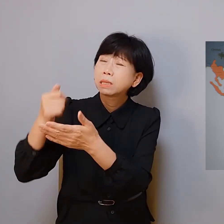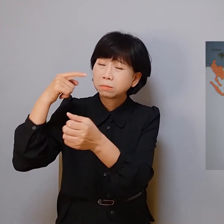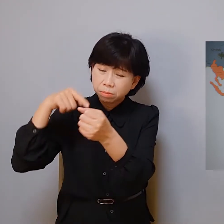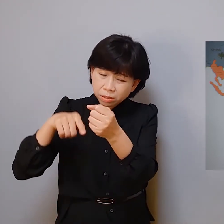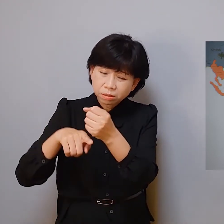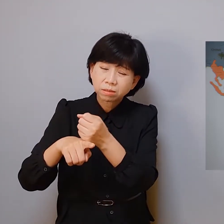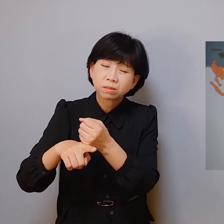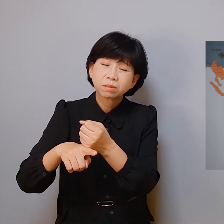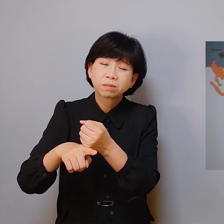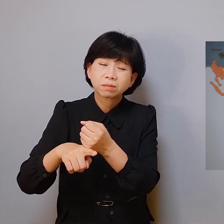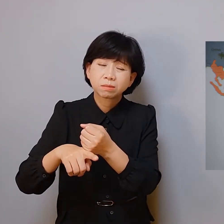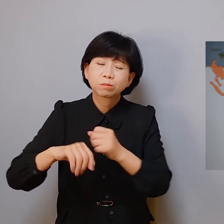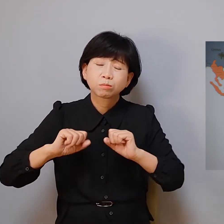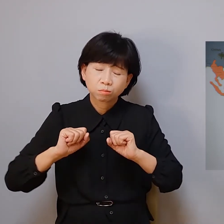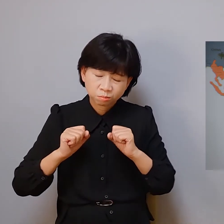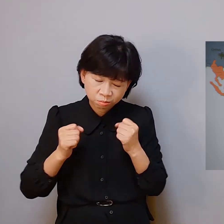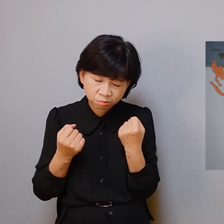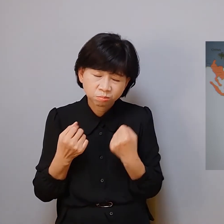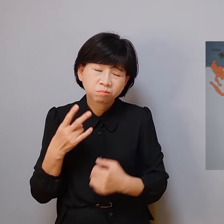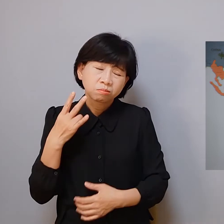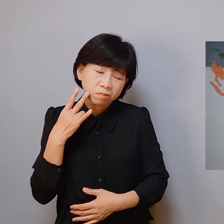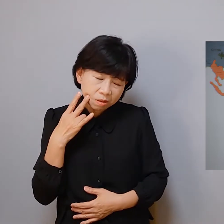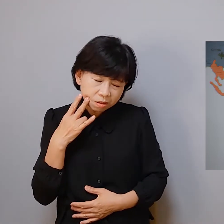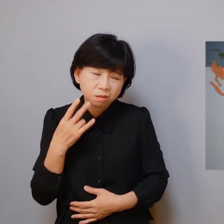자녀의 삶입니다.